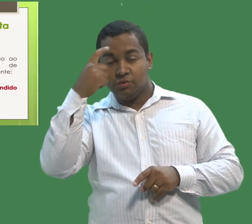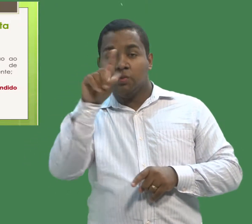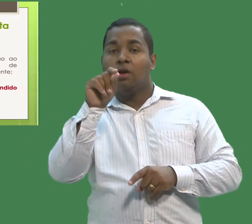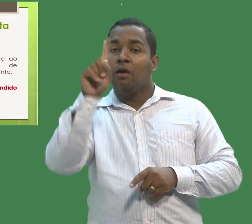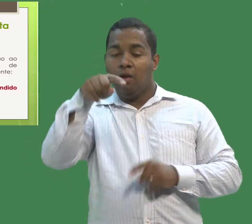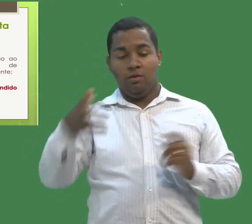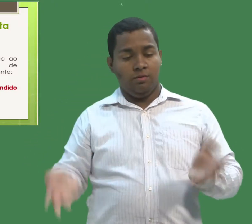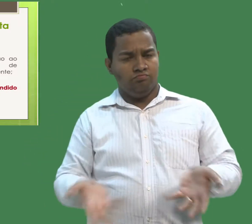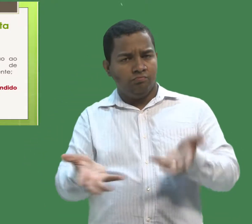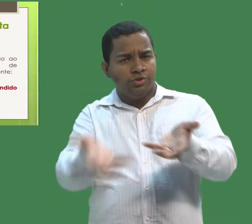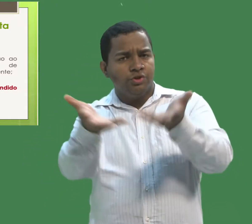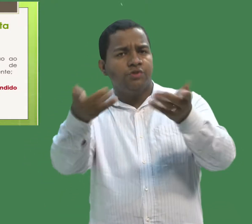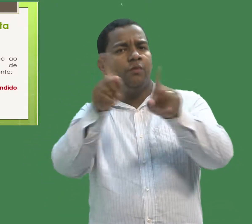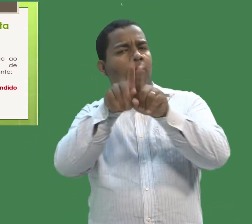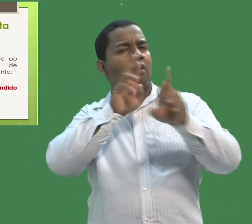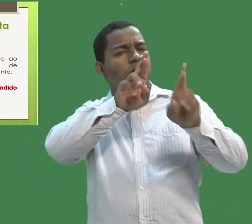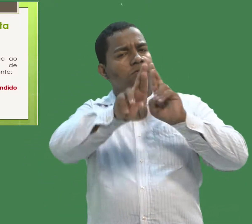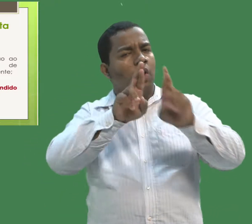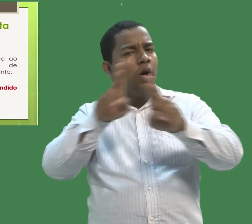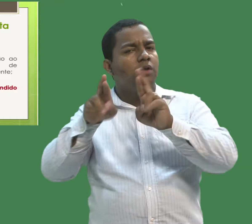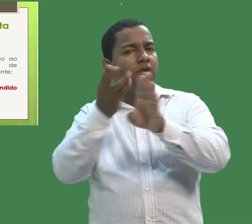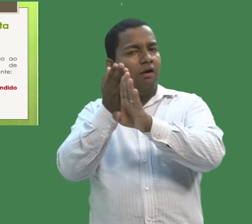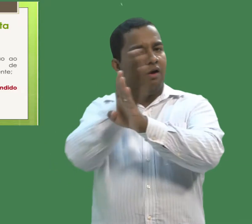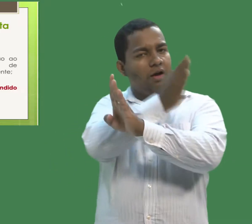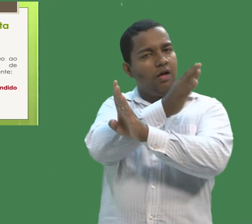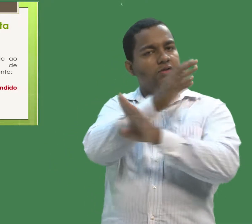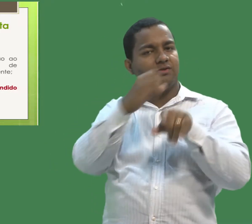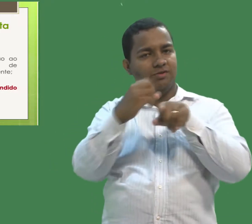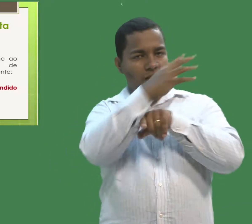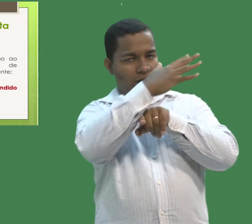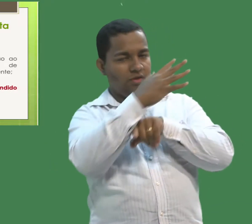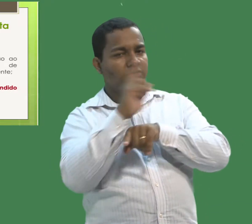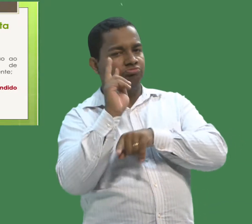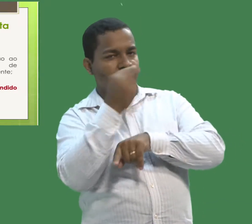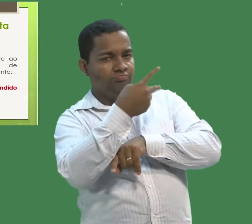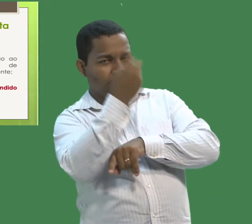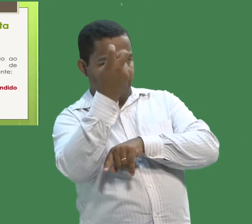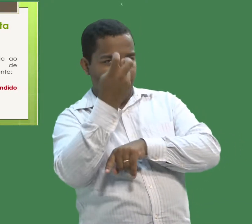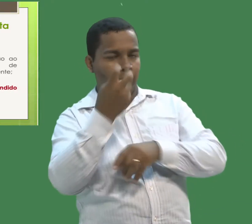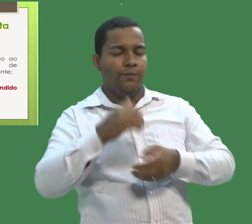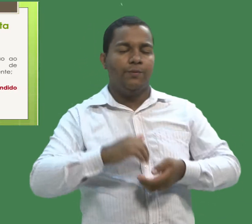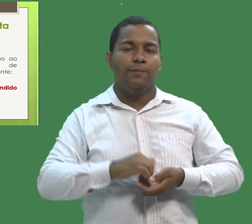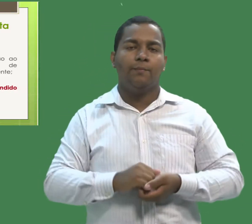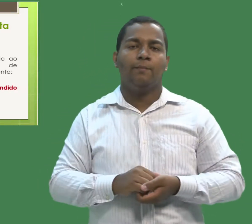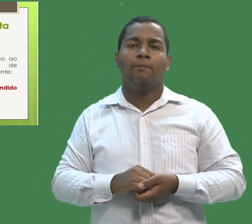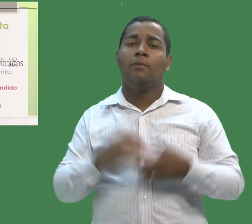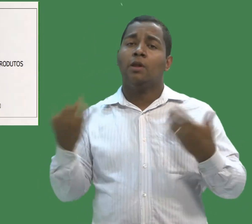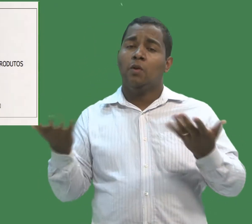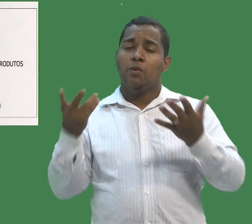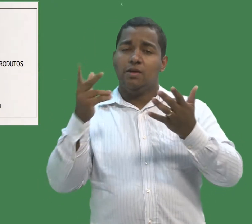que o conhecimento é aprendido através de estímulos e respostas, conforme vimos, né, no esquema anterior, no slide anterior.